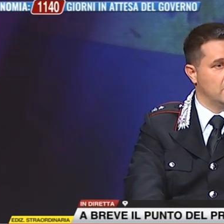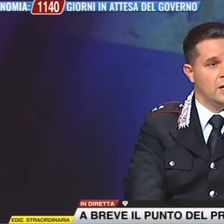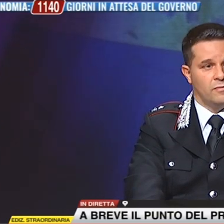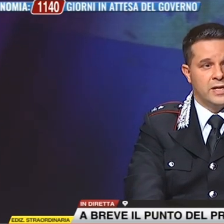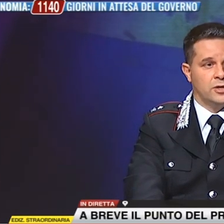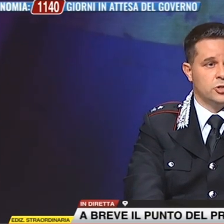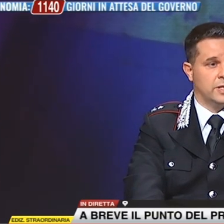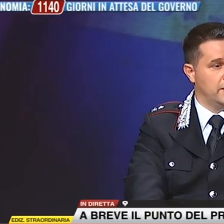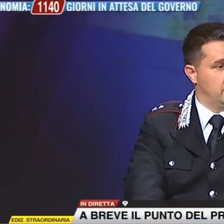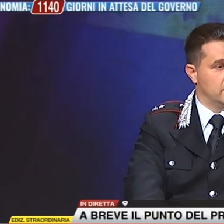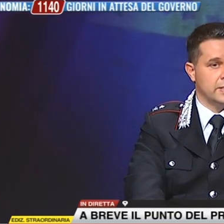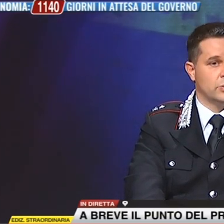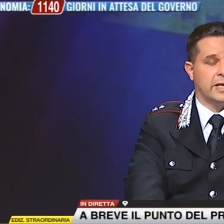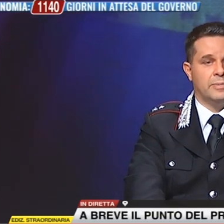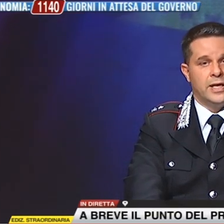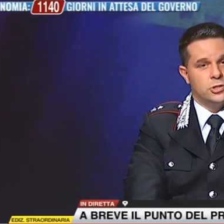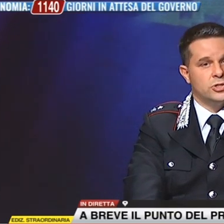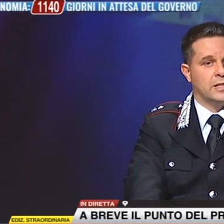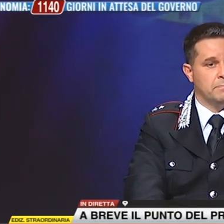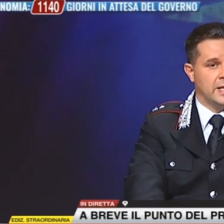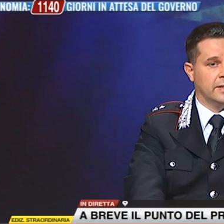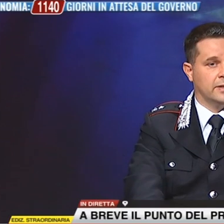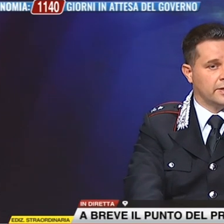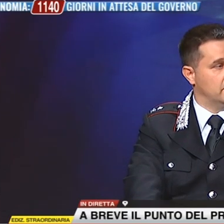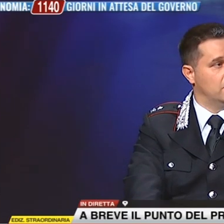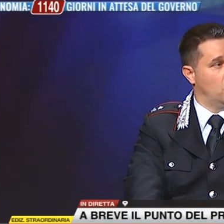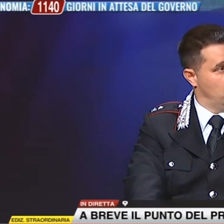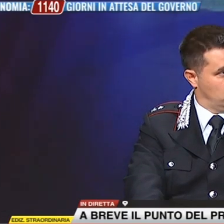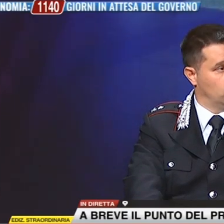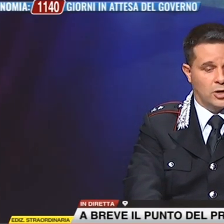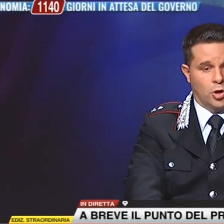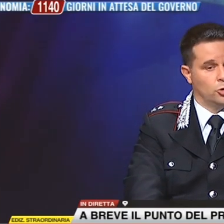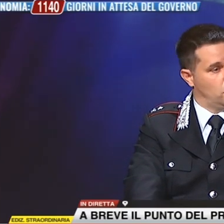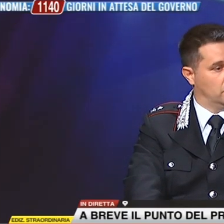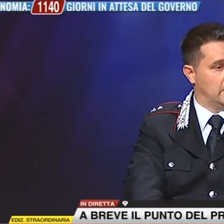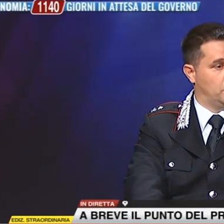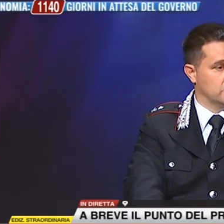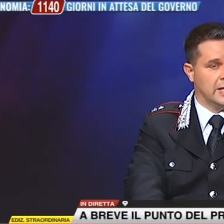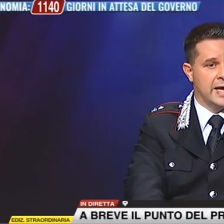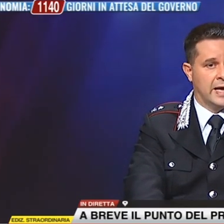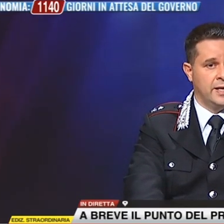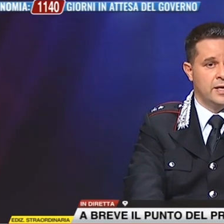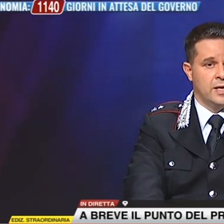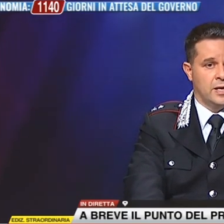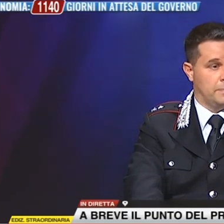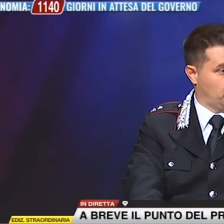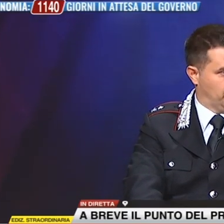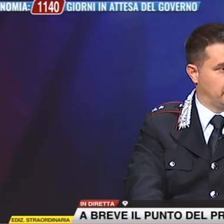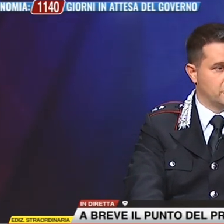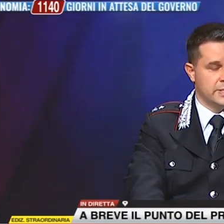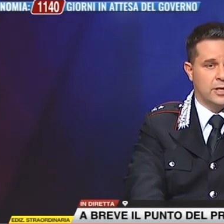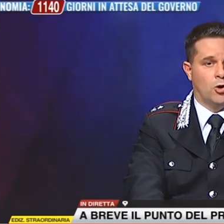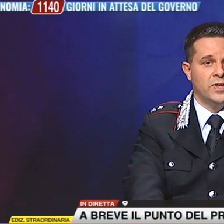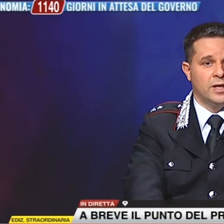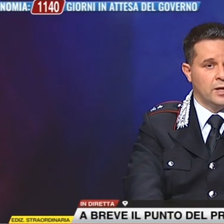pensioni. Varie nostre stazioni carabinieri sono state impegnate nel ritiro, un accordo con Poste Italiane, e proprio